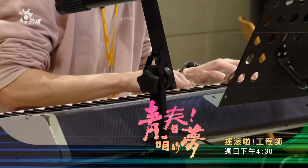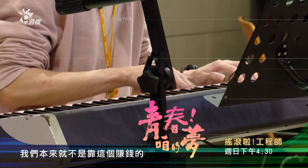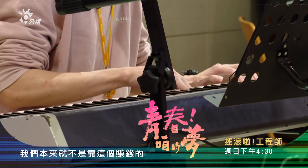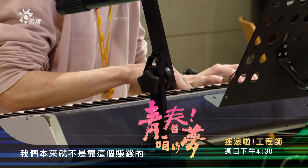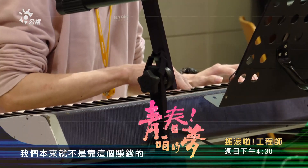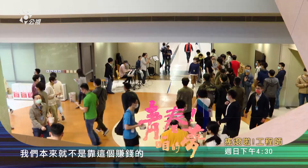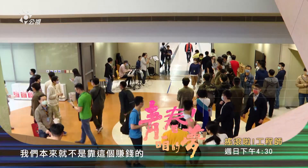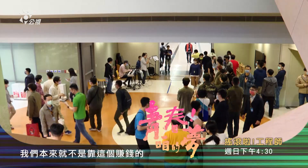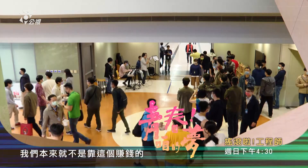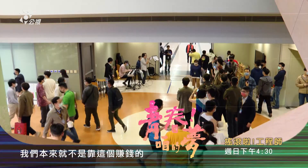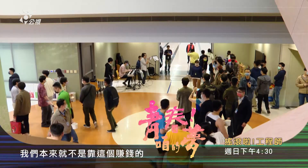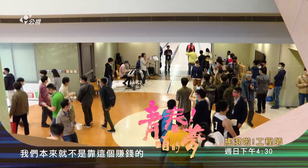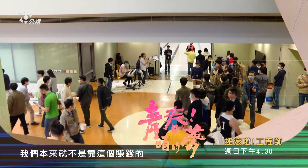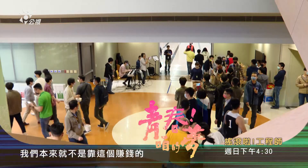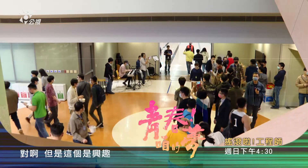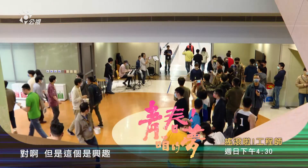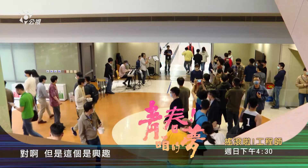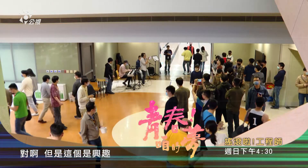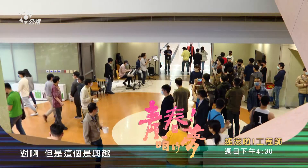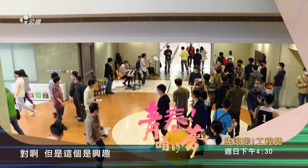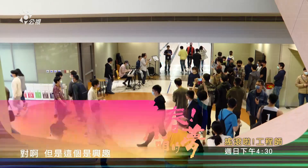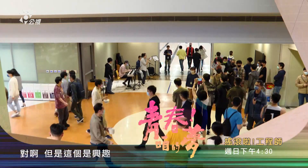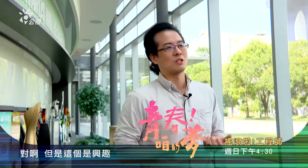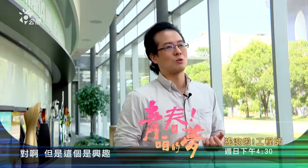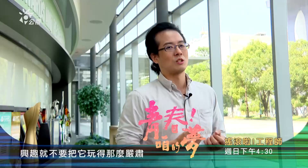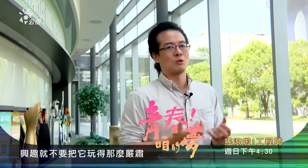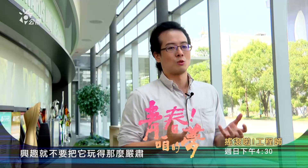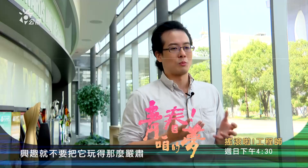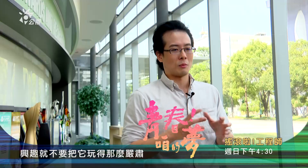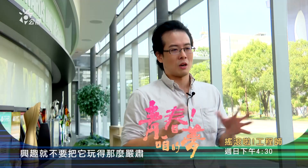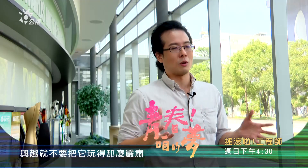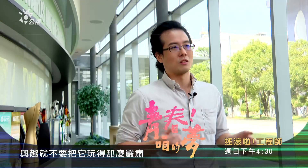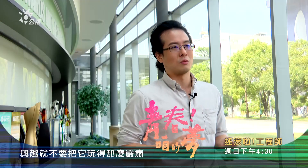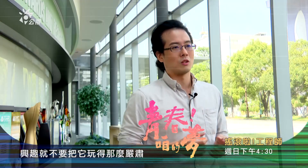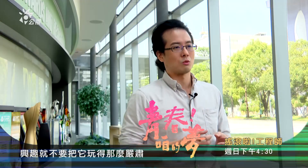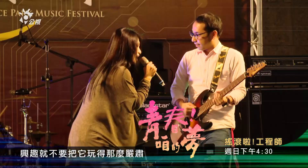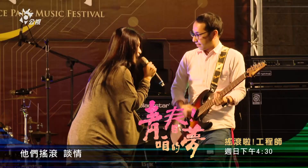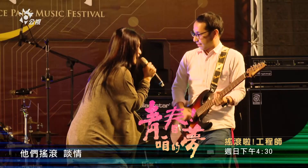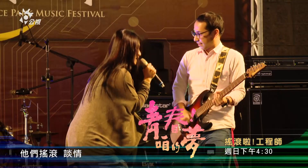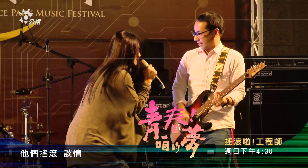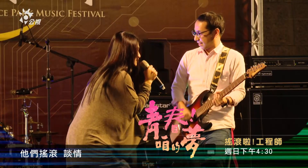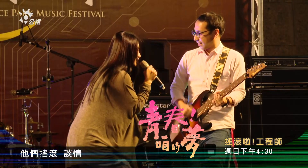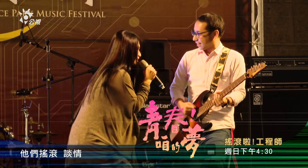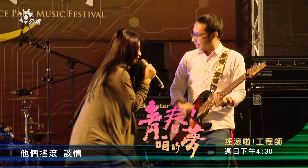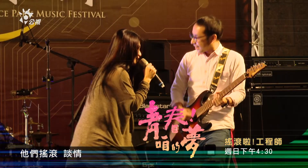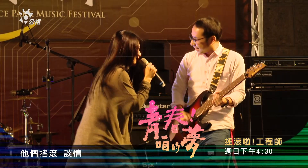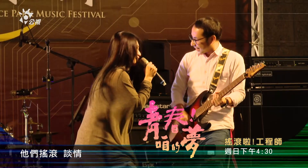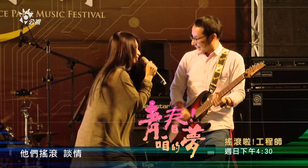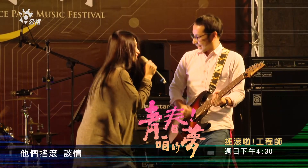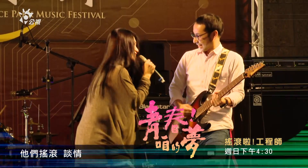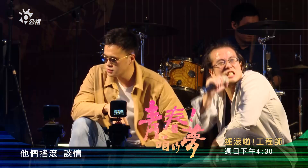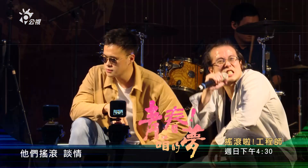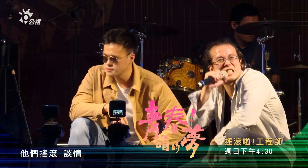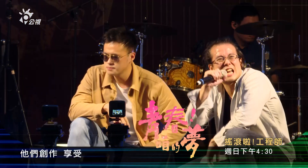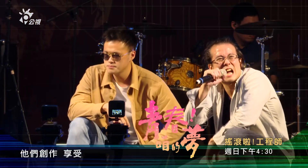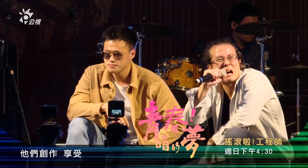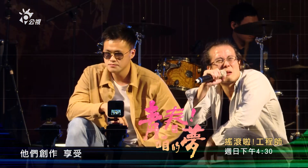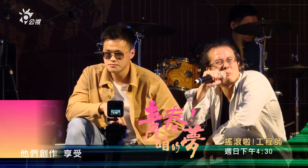我们本来又不是靠这个赚钱的，对吧？但是这个是兴趣，兴趣就不要把它玩得那么严重。 因摇滚感情，因创